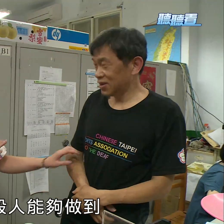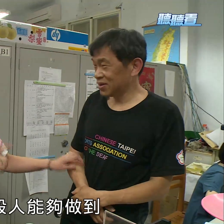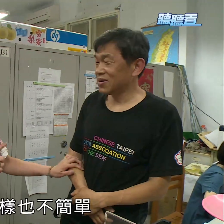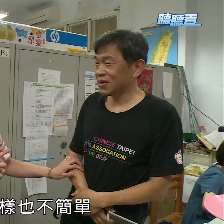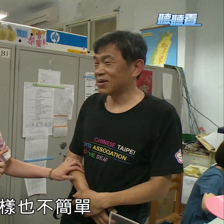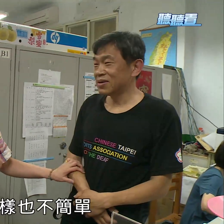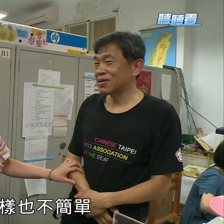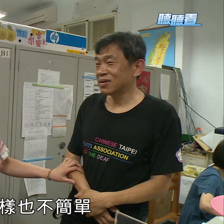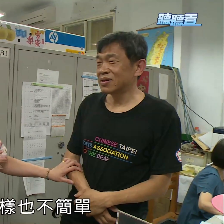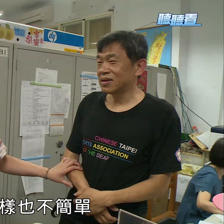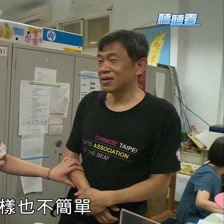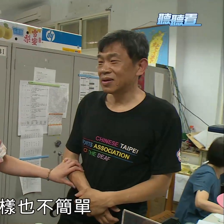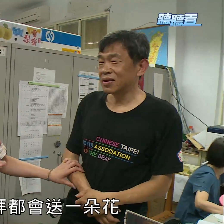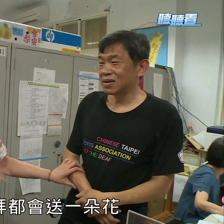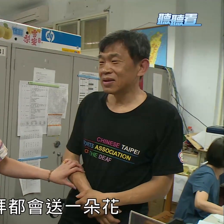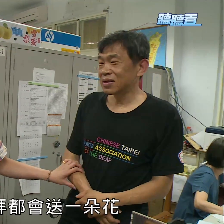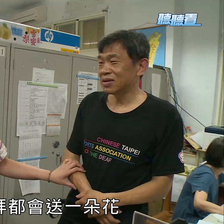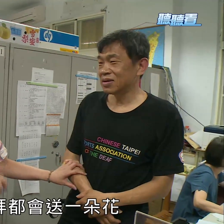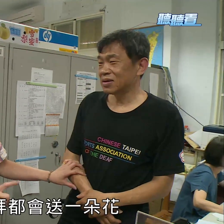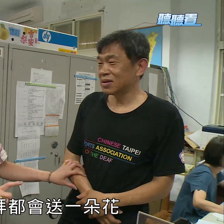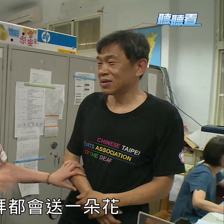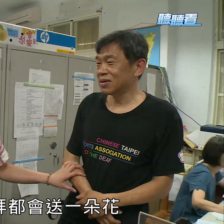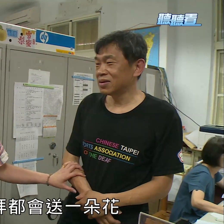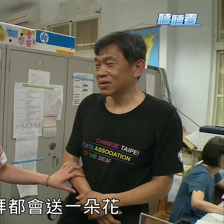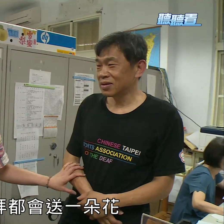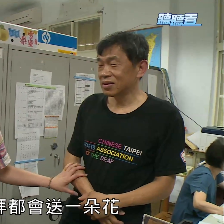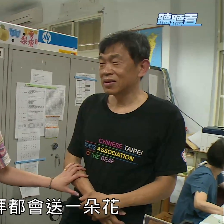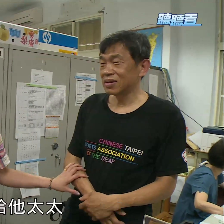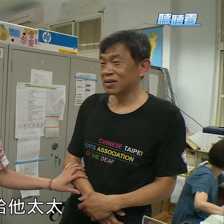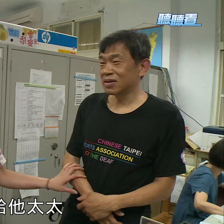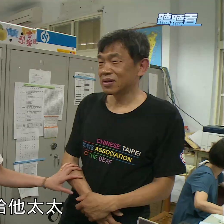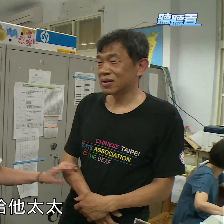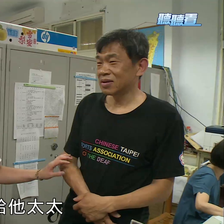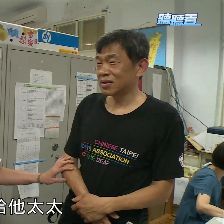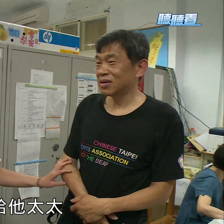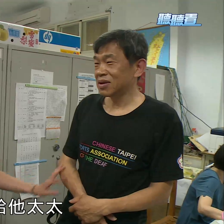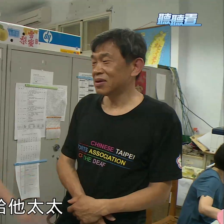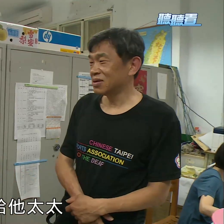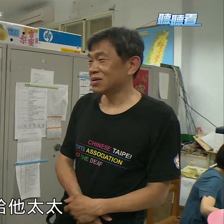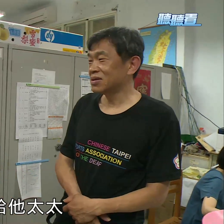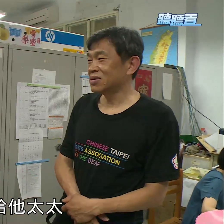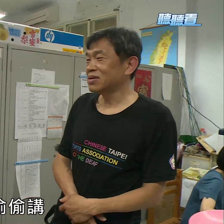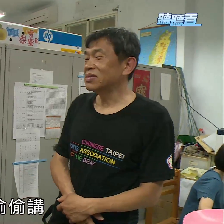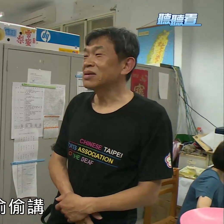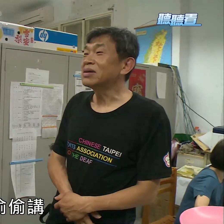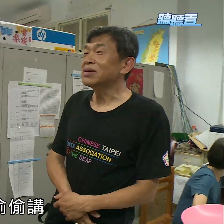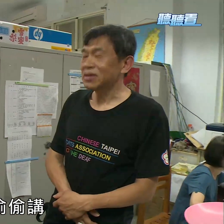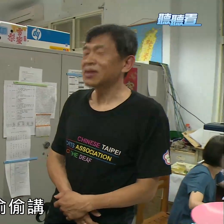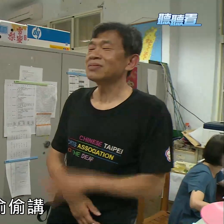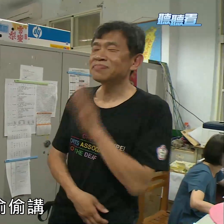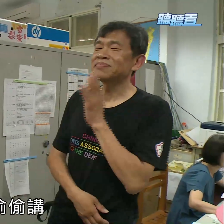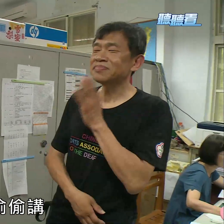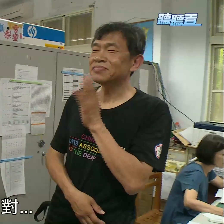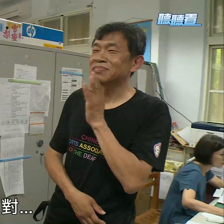他像他这样不简单。他每个礼拜都会送一朵花送给他太太，偷偷讲。